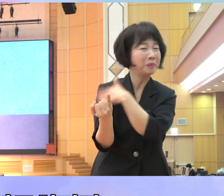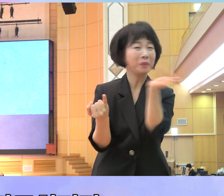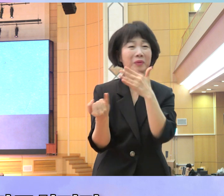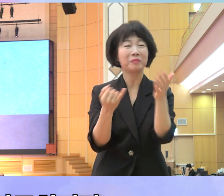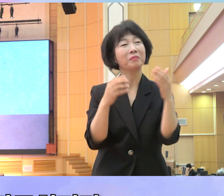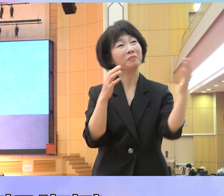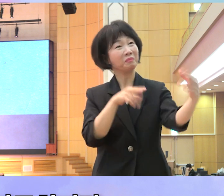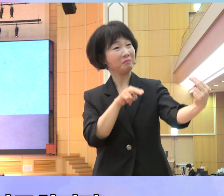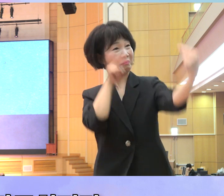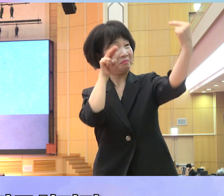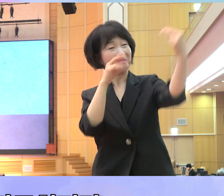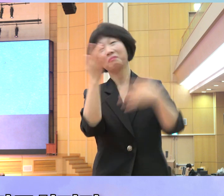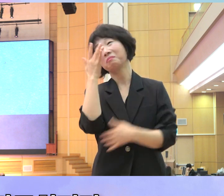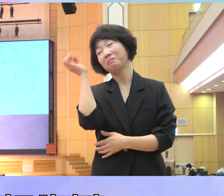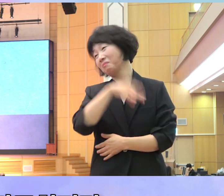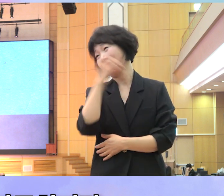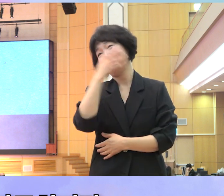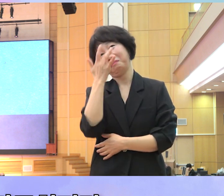이런 건 없잖아요.